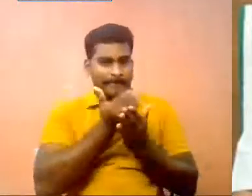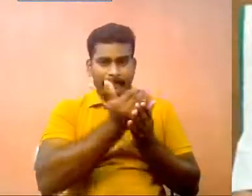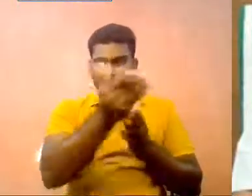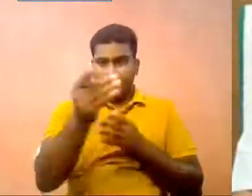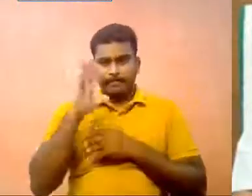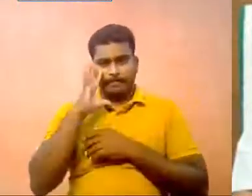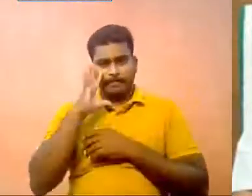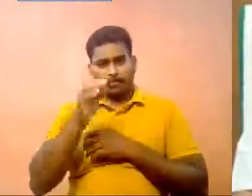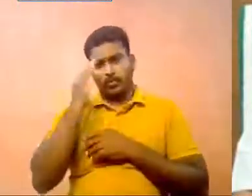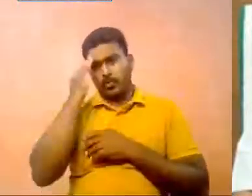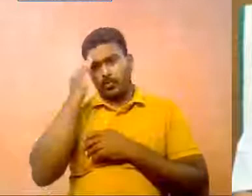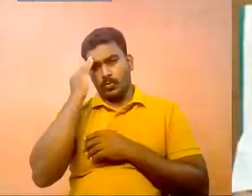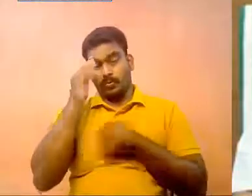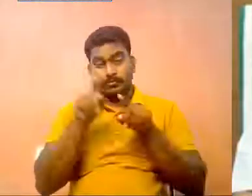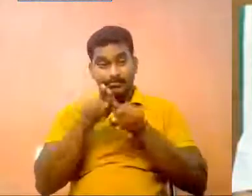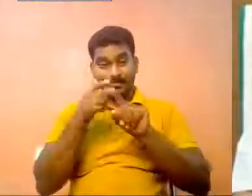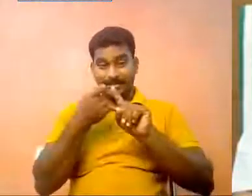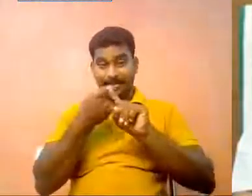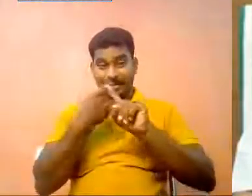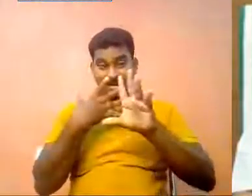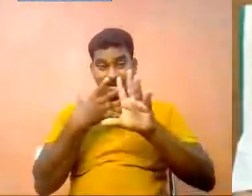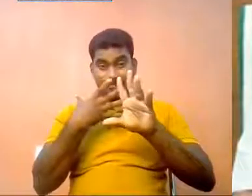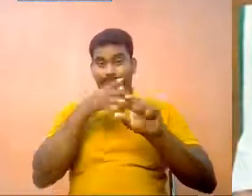സംസ്ഥാനത്തിൻ്റെ വിവിധ മേഖലകളിൽ